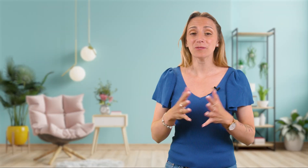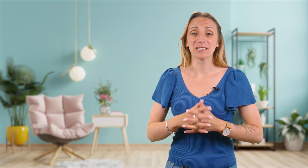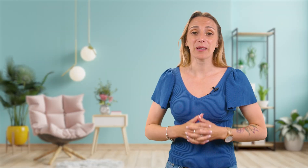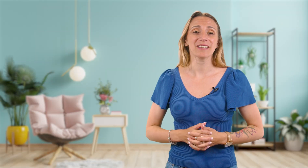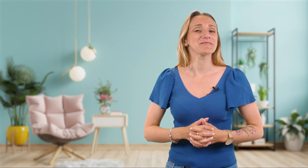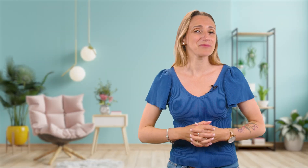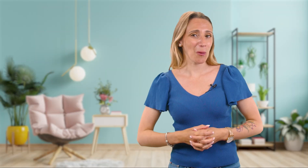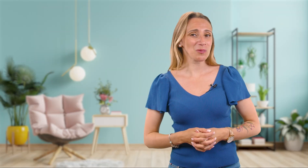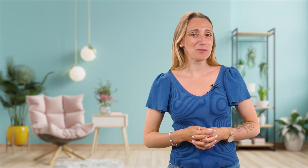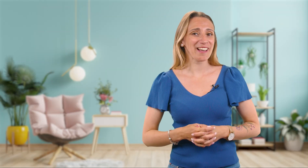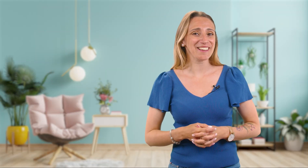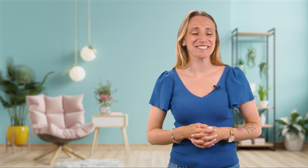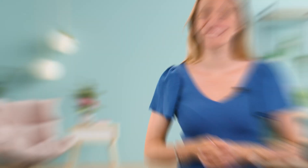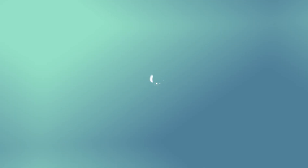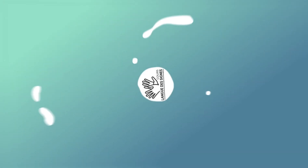êtes prêts, on démarre.